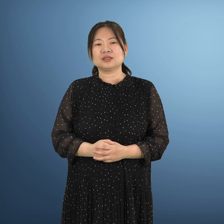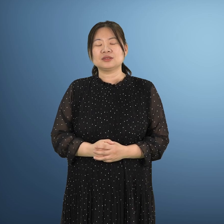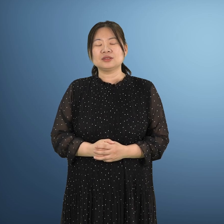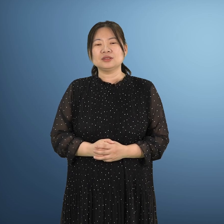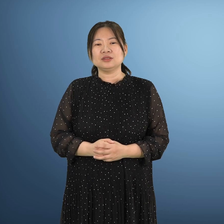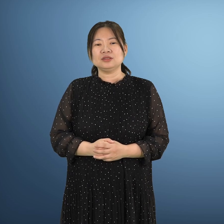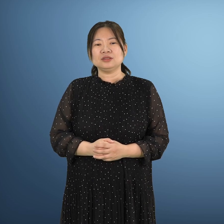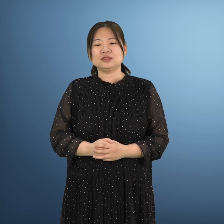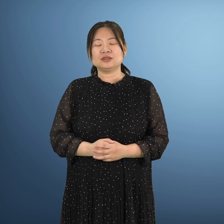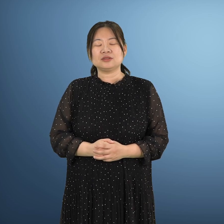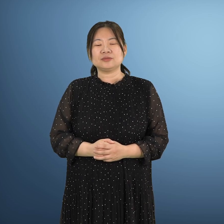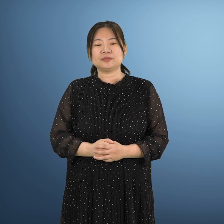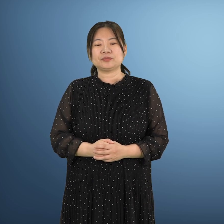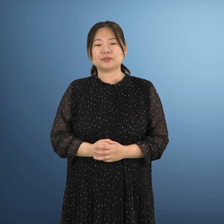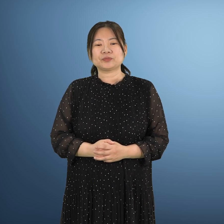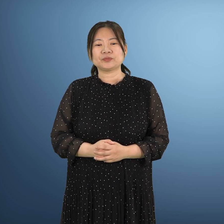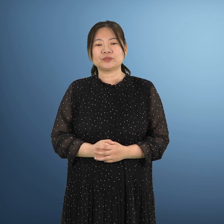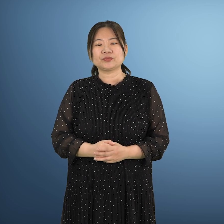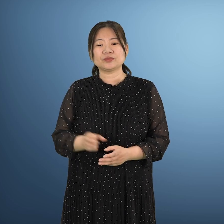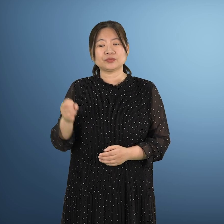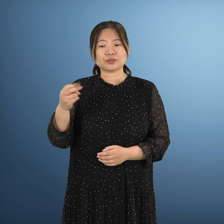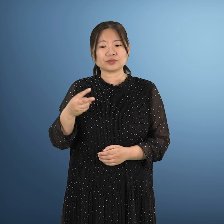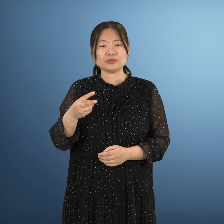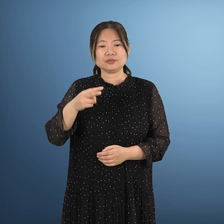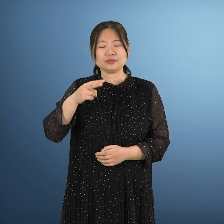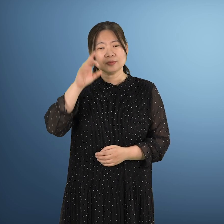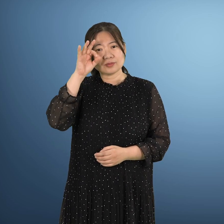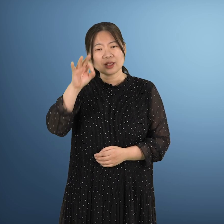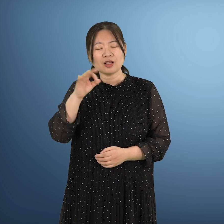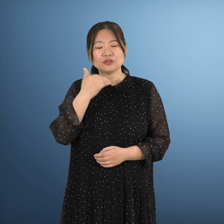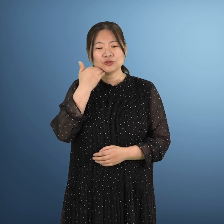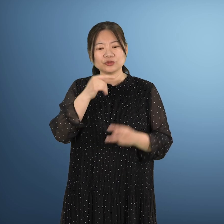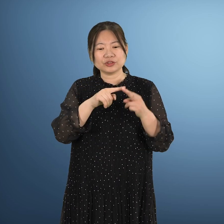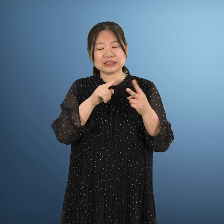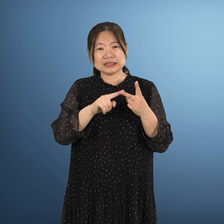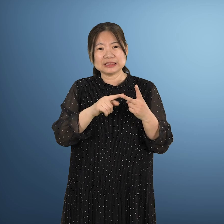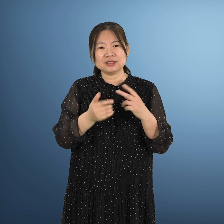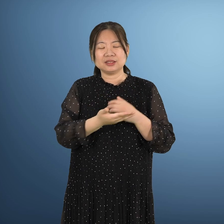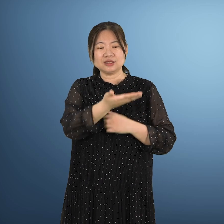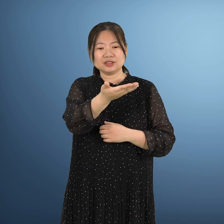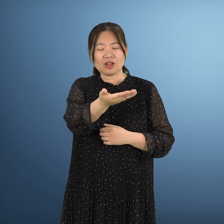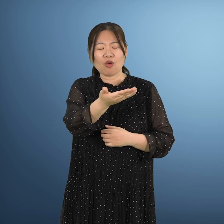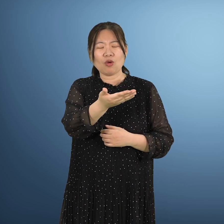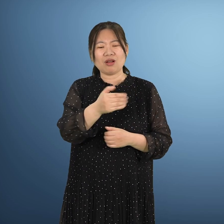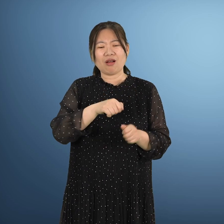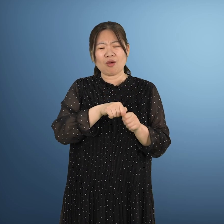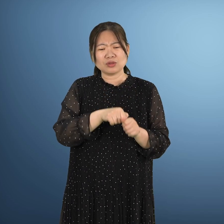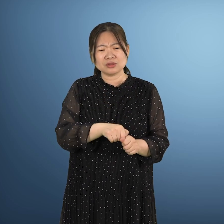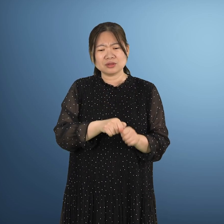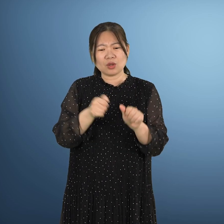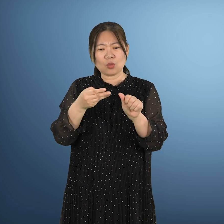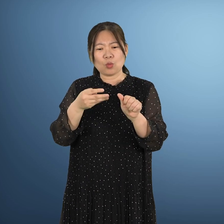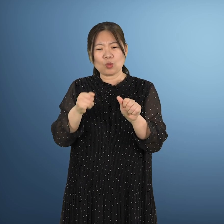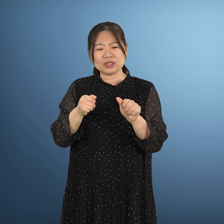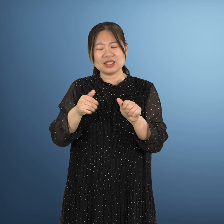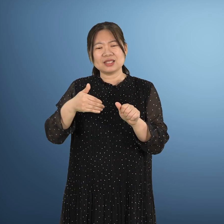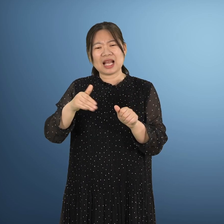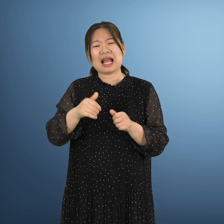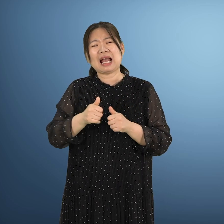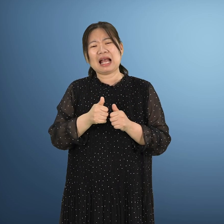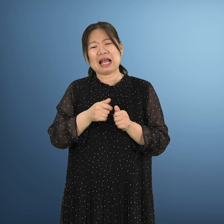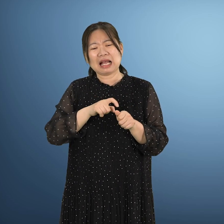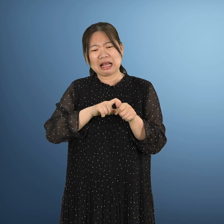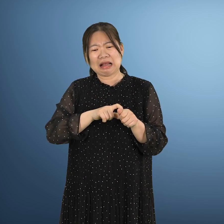자, 그런데 또 다음 항목을 한번 볼까요? 또 누구든지 너를 억지로 오리를 가게